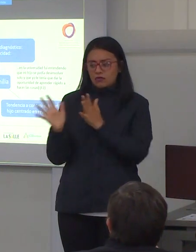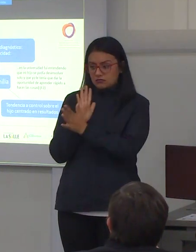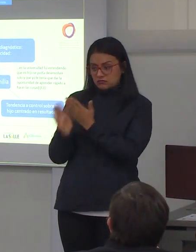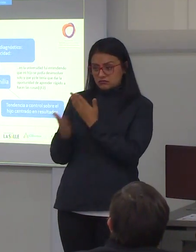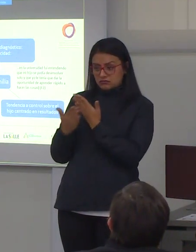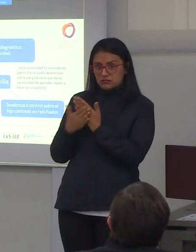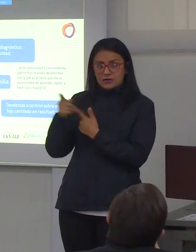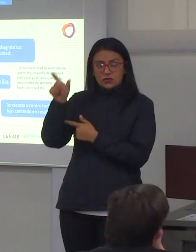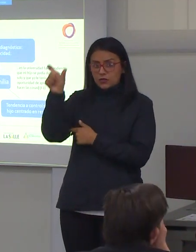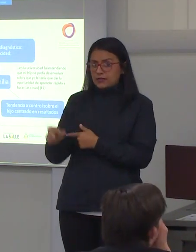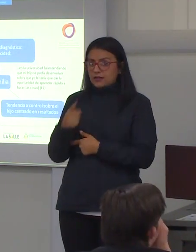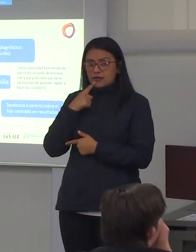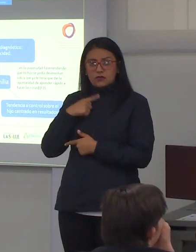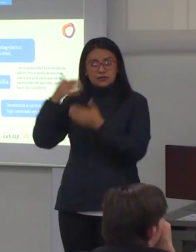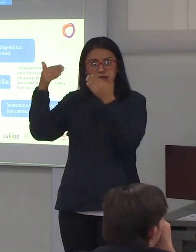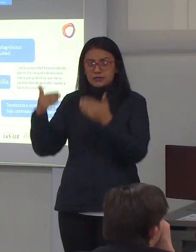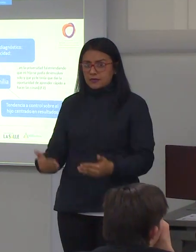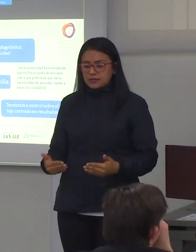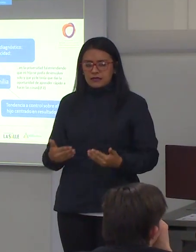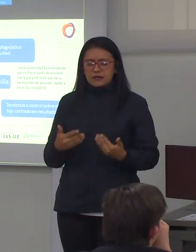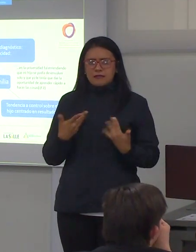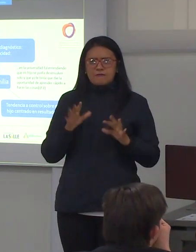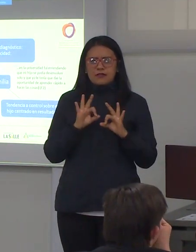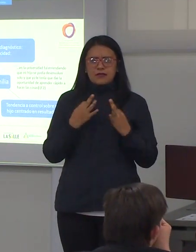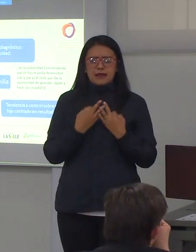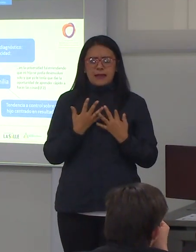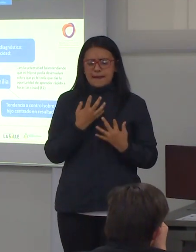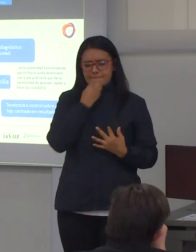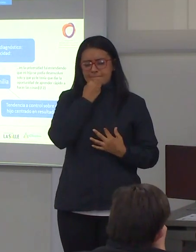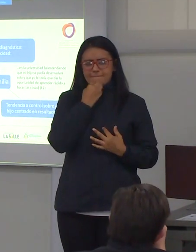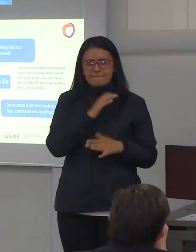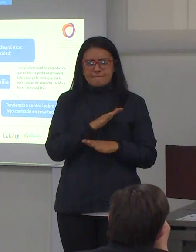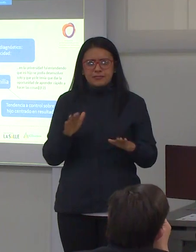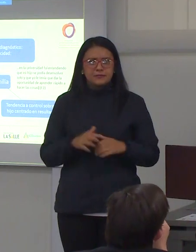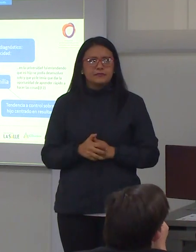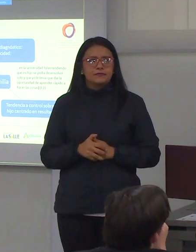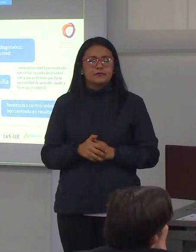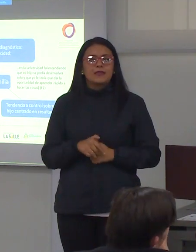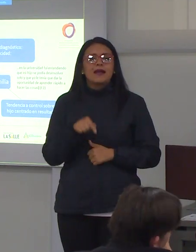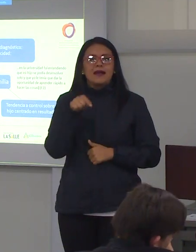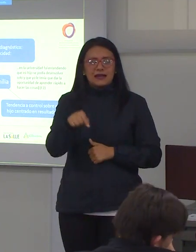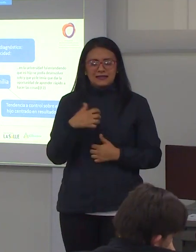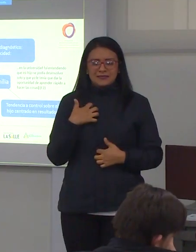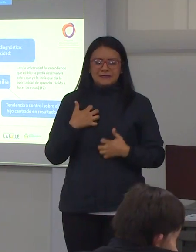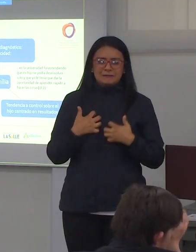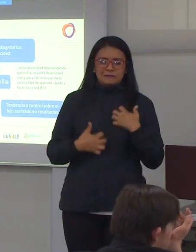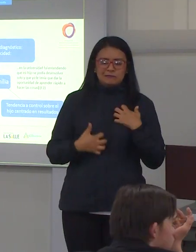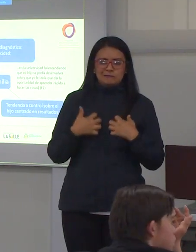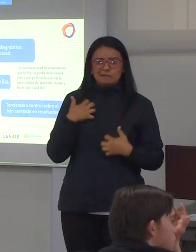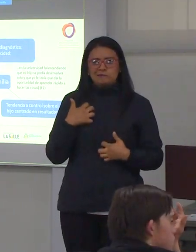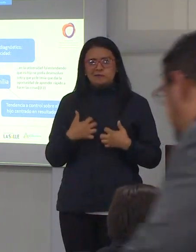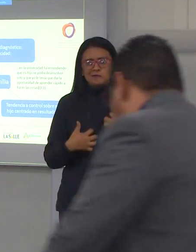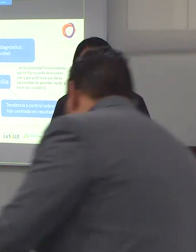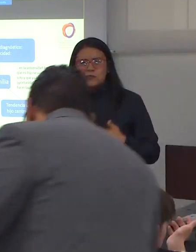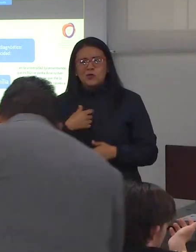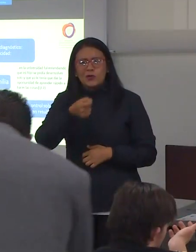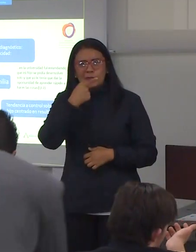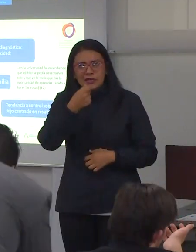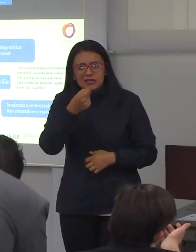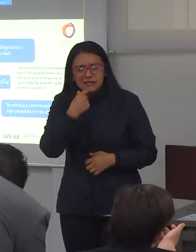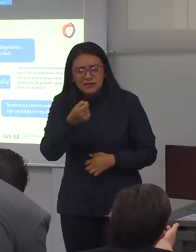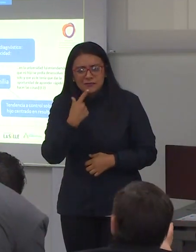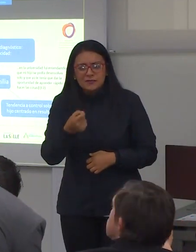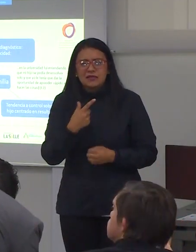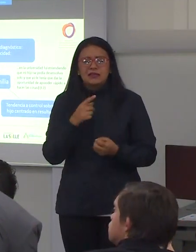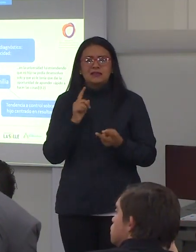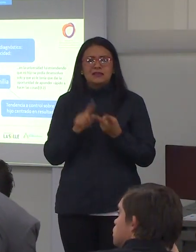que eran unos chicos con discapacidad y entonces aquí vino el temor a que por los reglamentos que tenemos